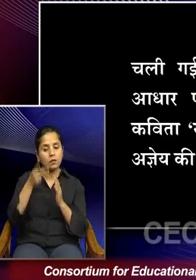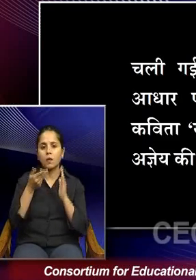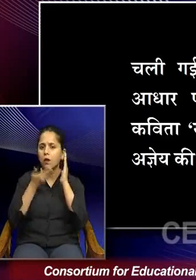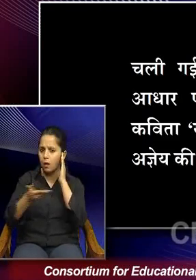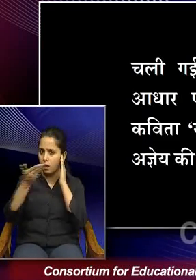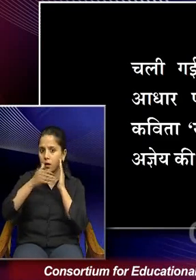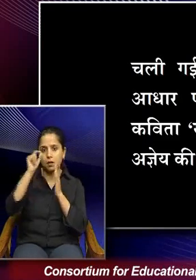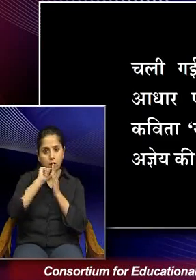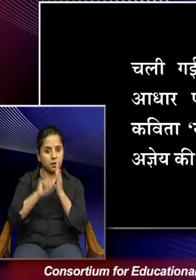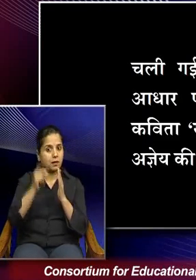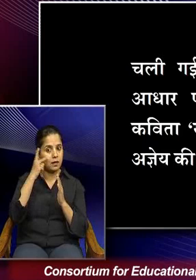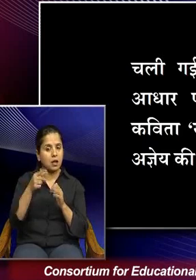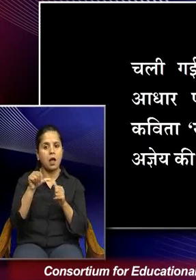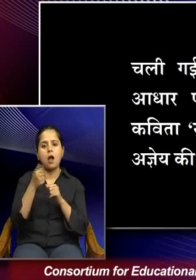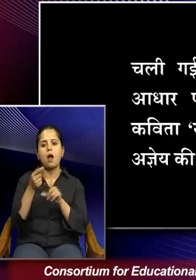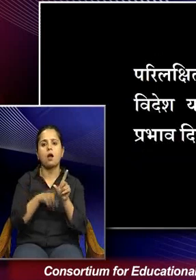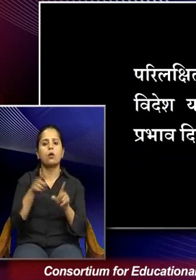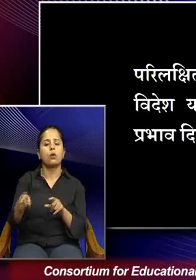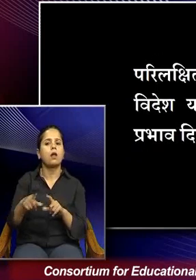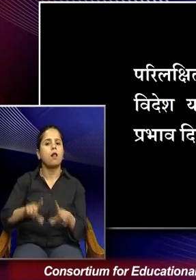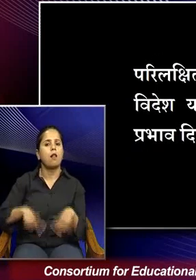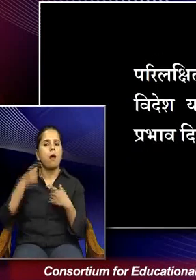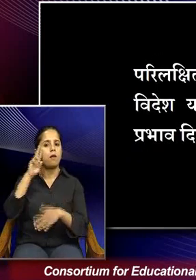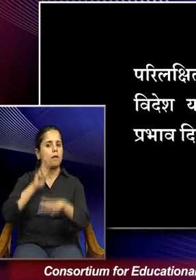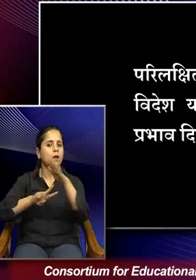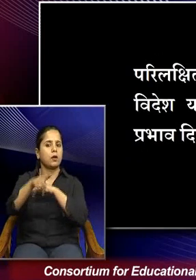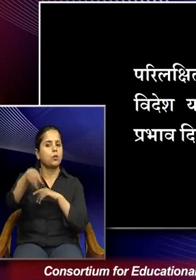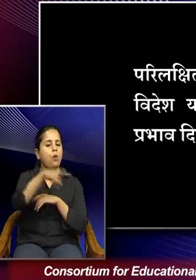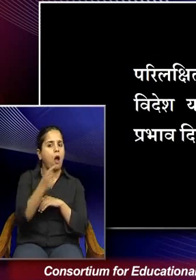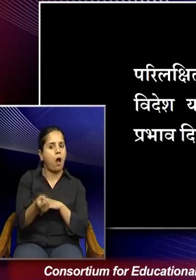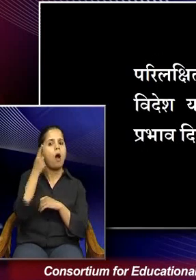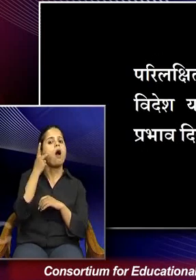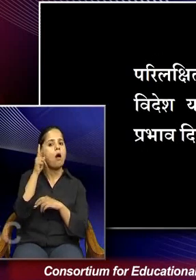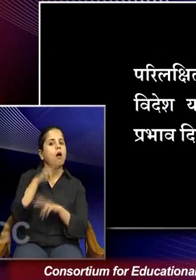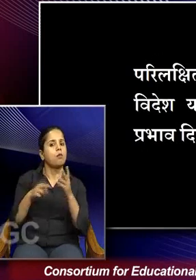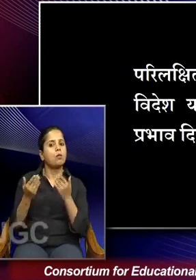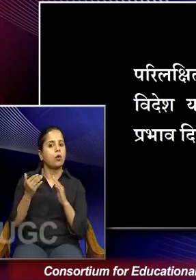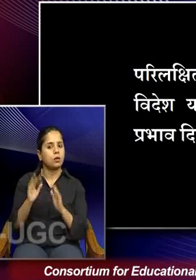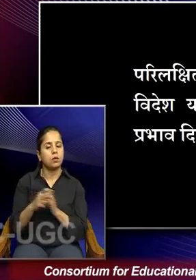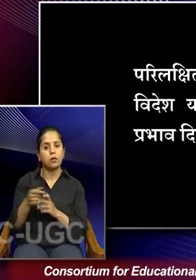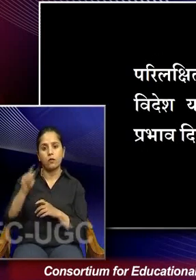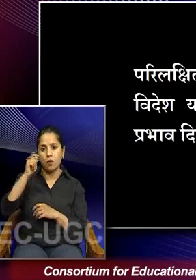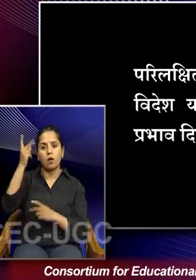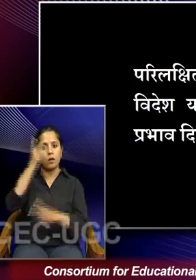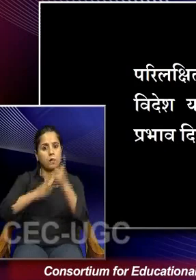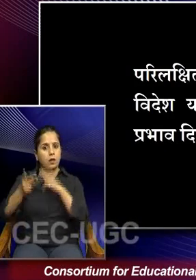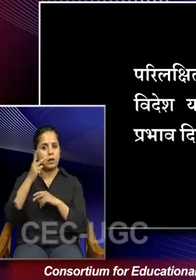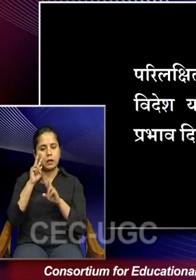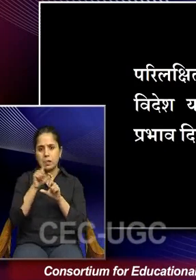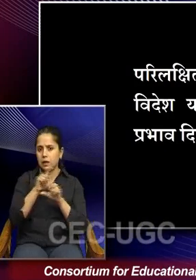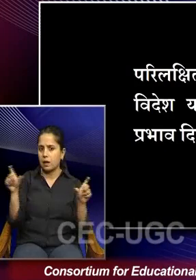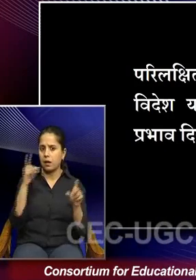से आगे की जीवन दृष्टि को समझा जा सकता है उसमें विदेश यात्रा का प्रत्यक्ष